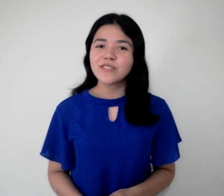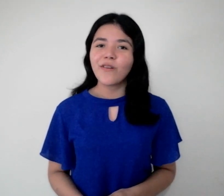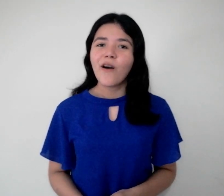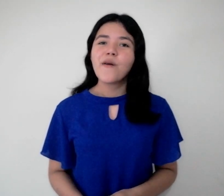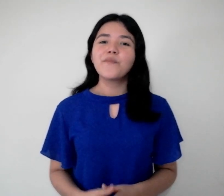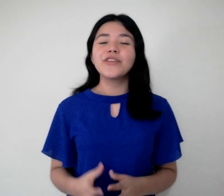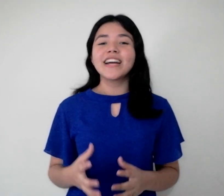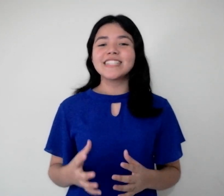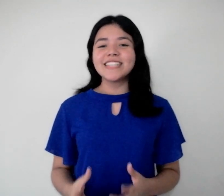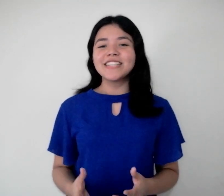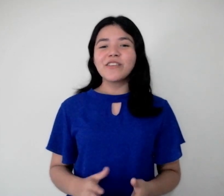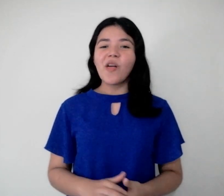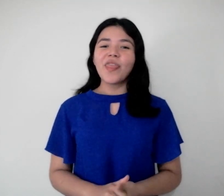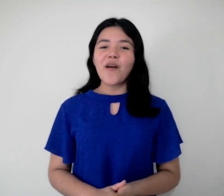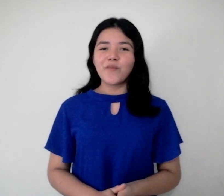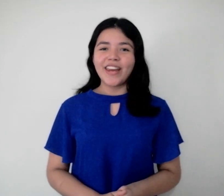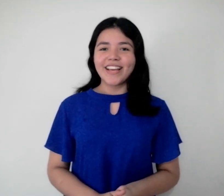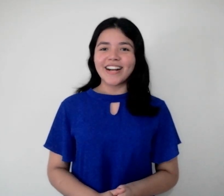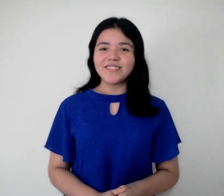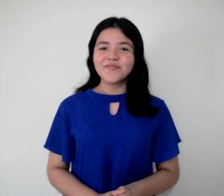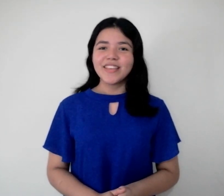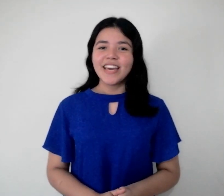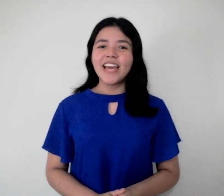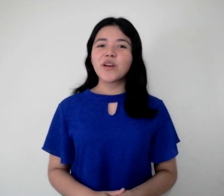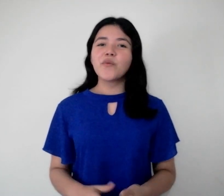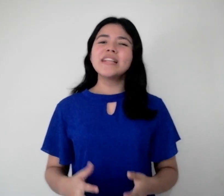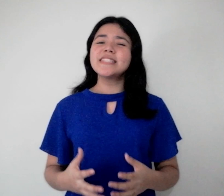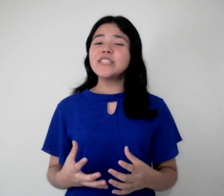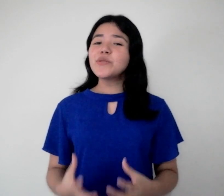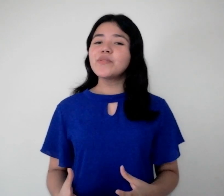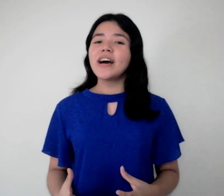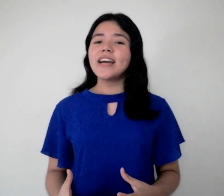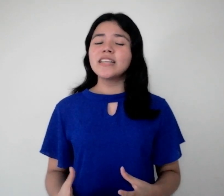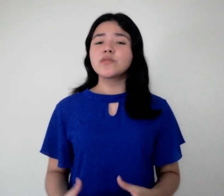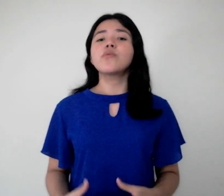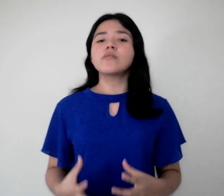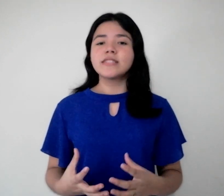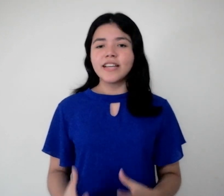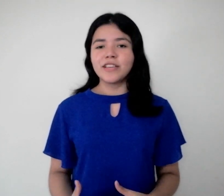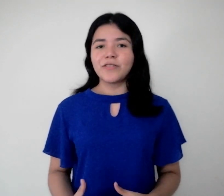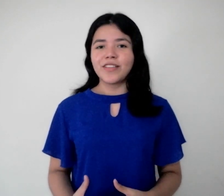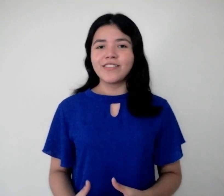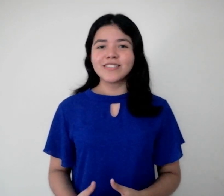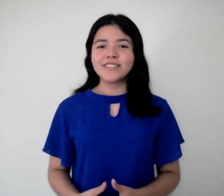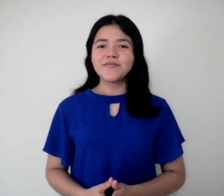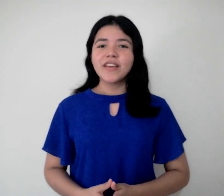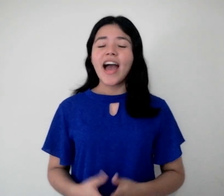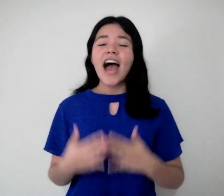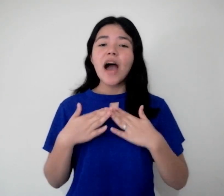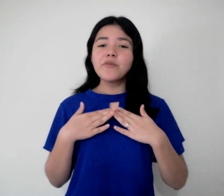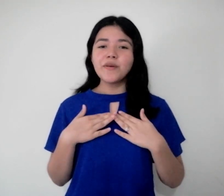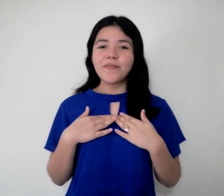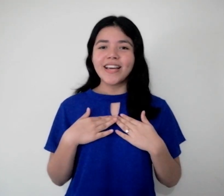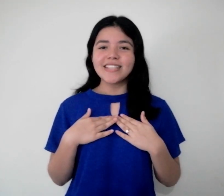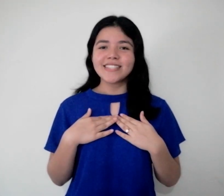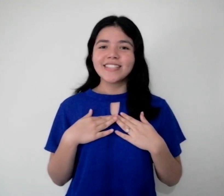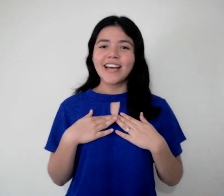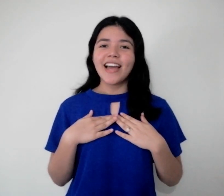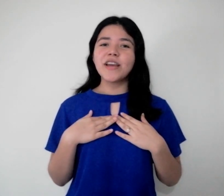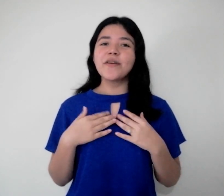famoso pulgarcito de América, el cual sin duda es un obsequio de Dios. Amo mi país, al igual